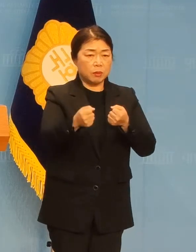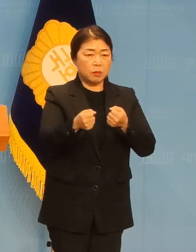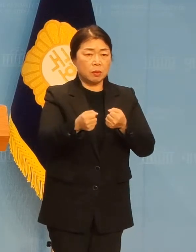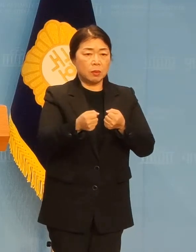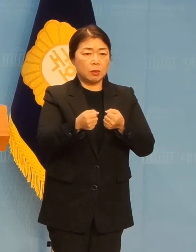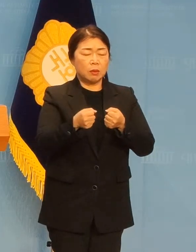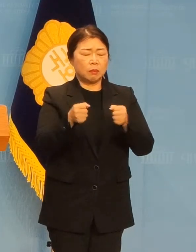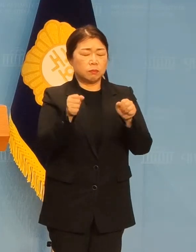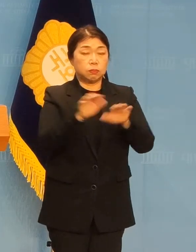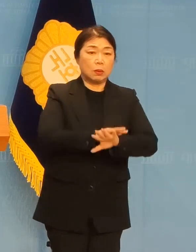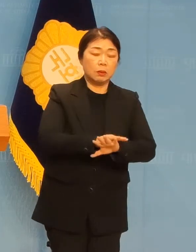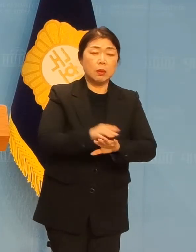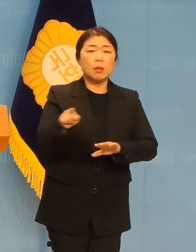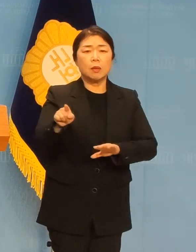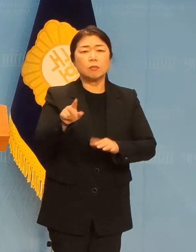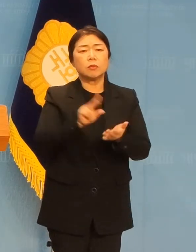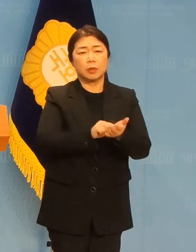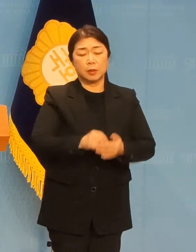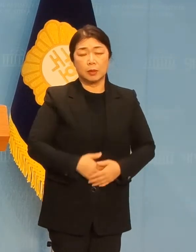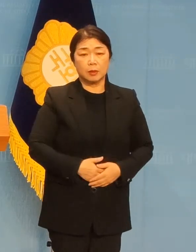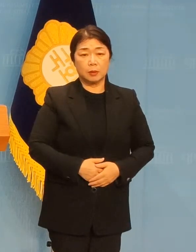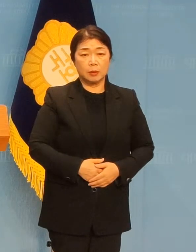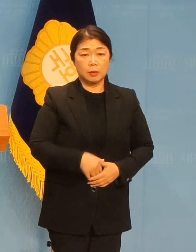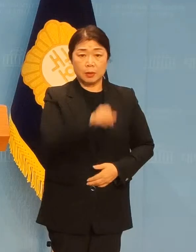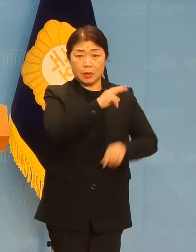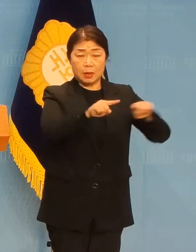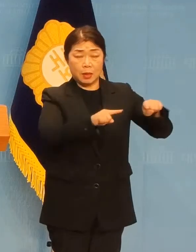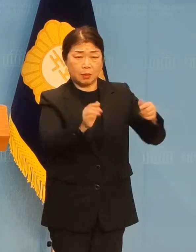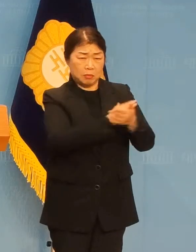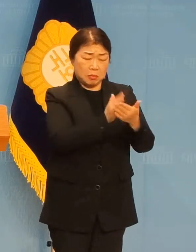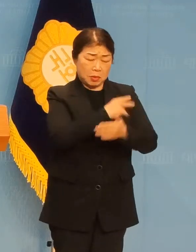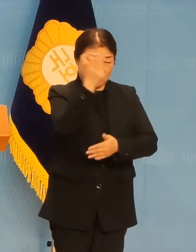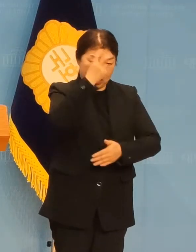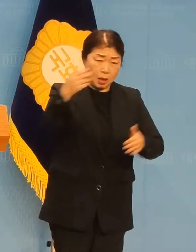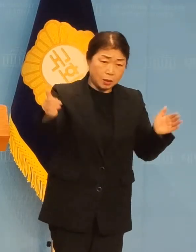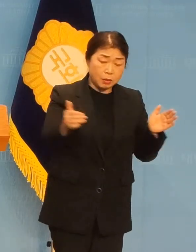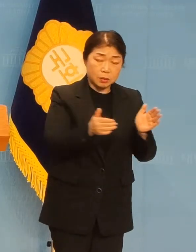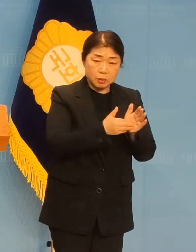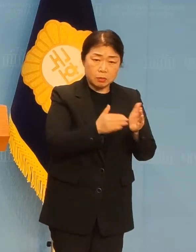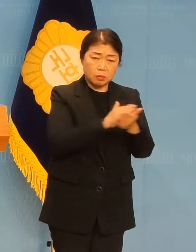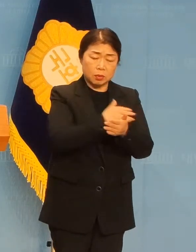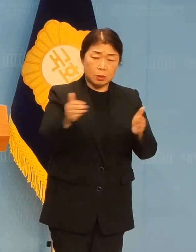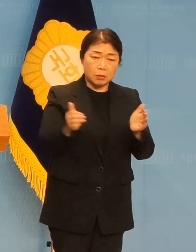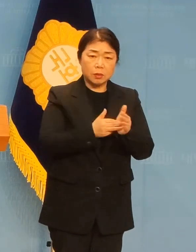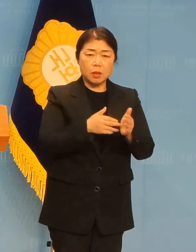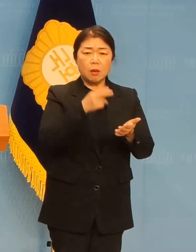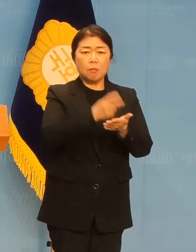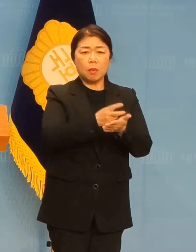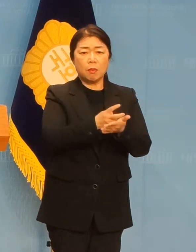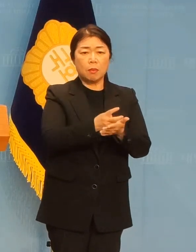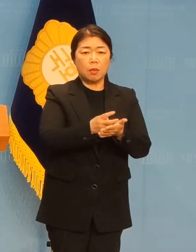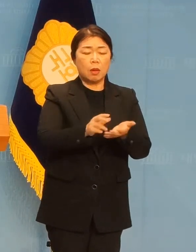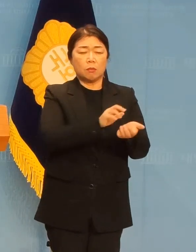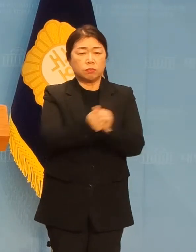내란 특별재판부에 이어 야당의 필리버스터 봉쇄까지 전례 없는 입법 폭주를 강행하고